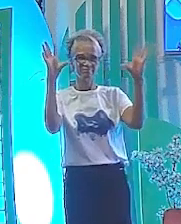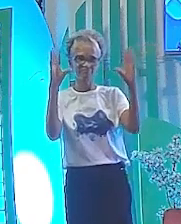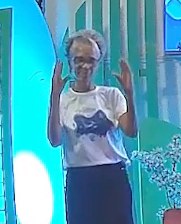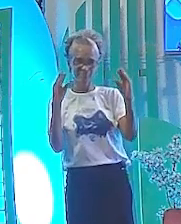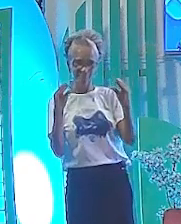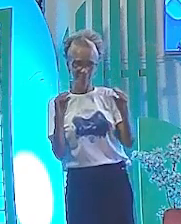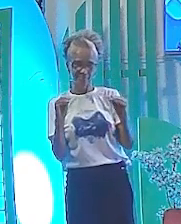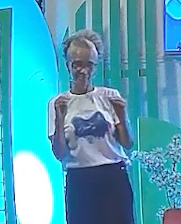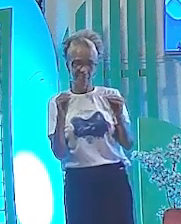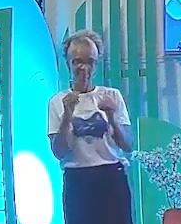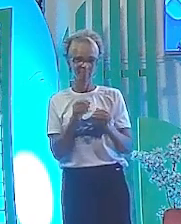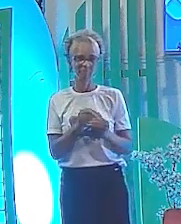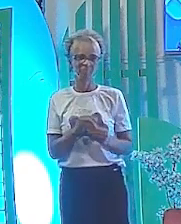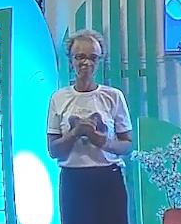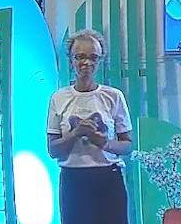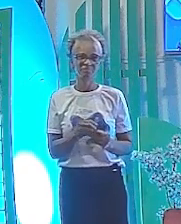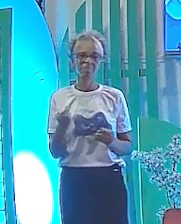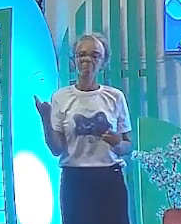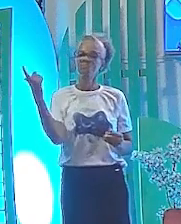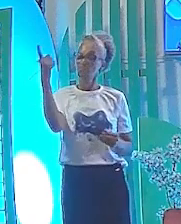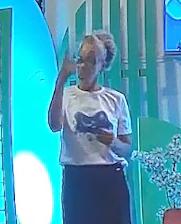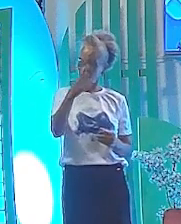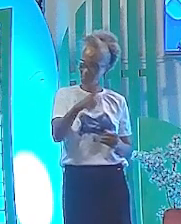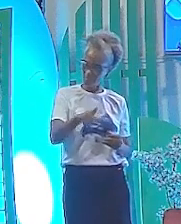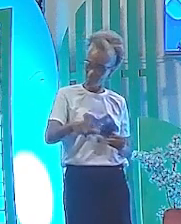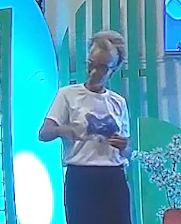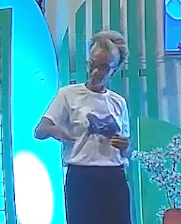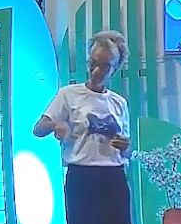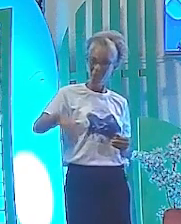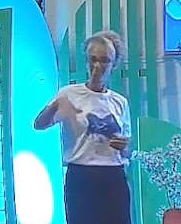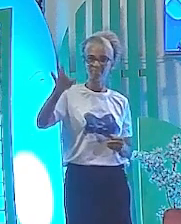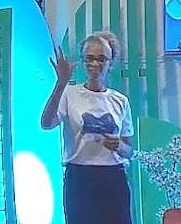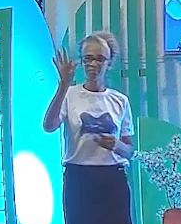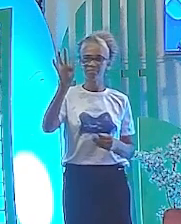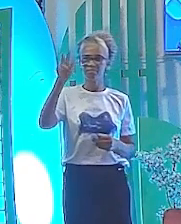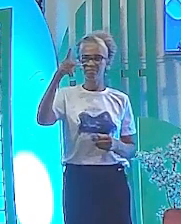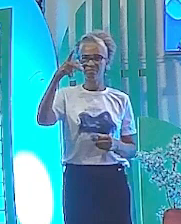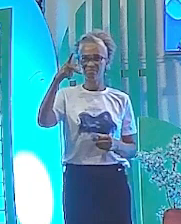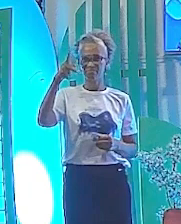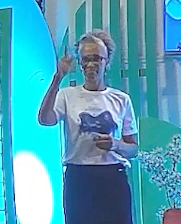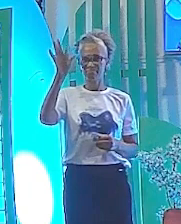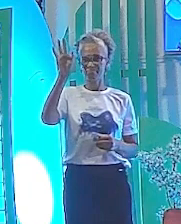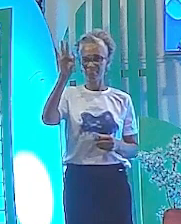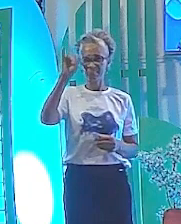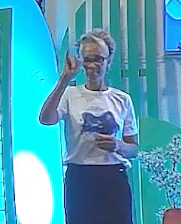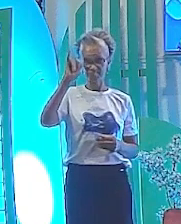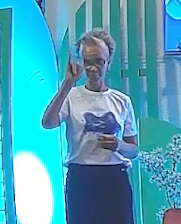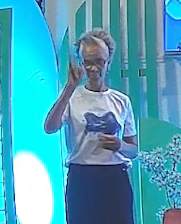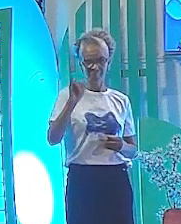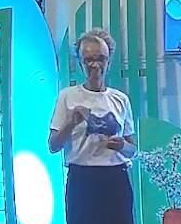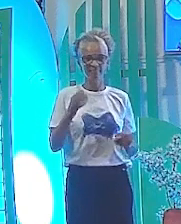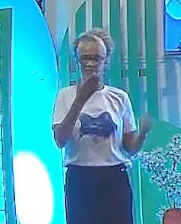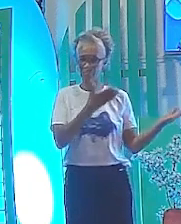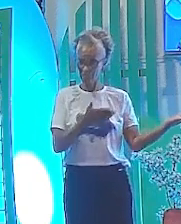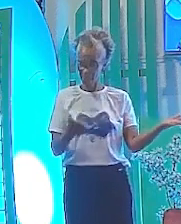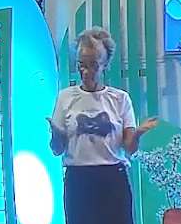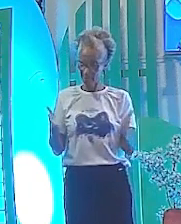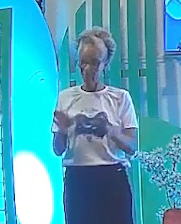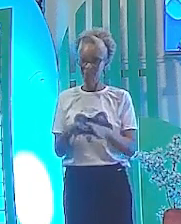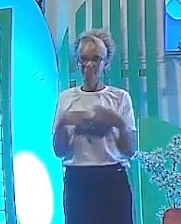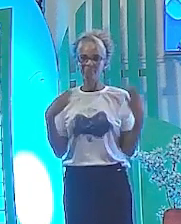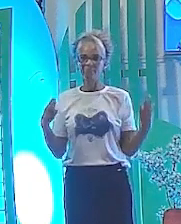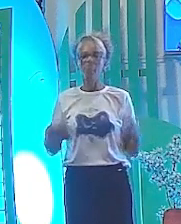estamos reinaugurando, né, a FlipF, nessa cerimônia de abertura oficial, apesar de já